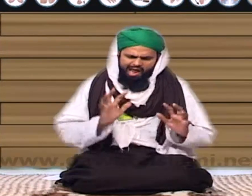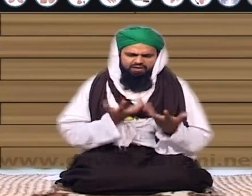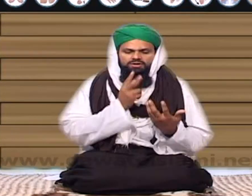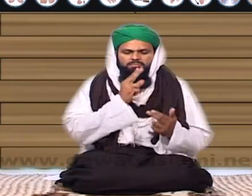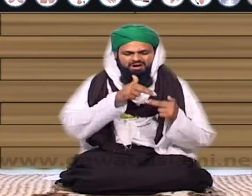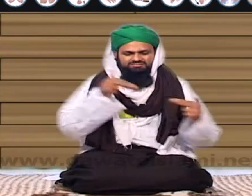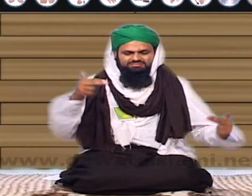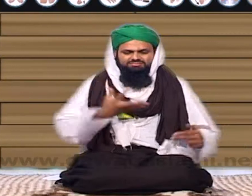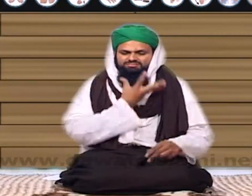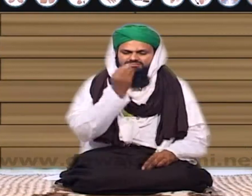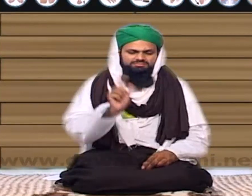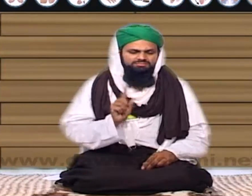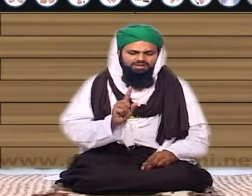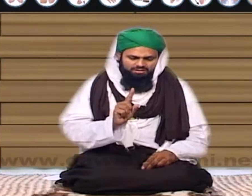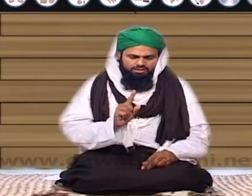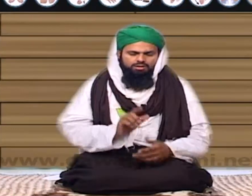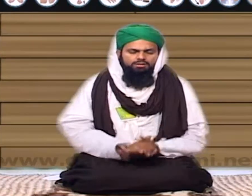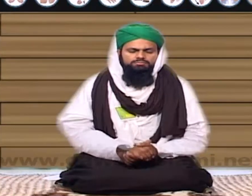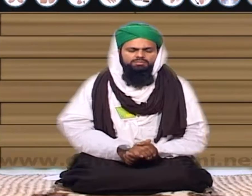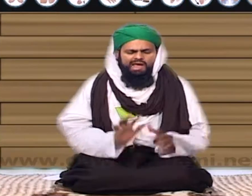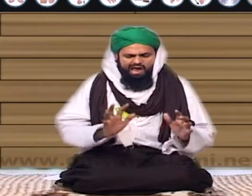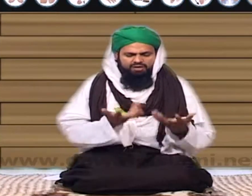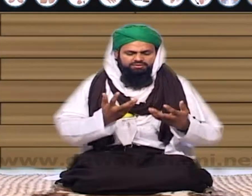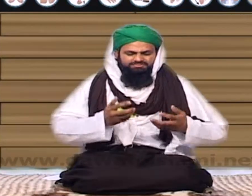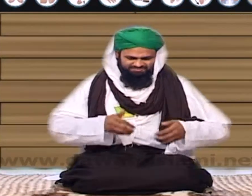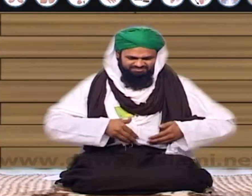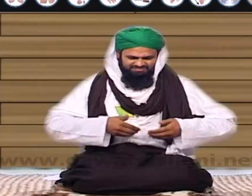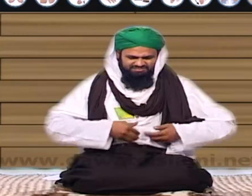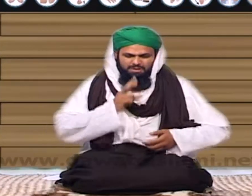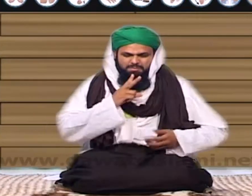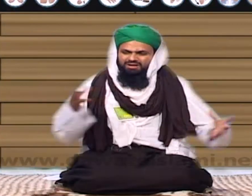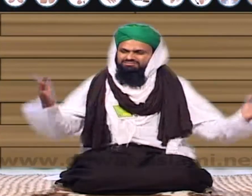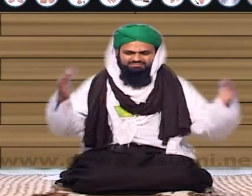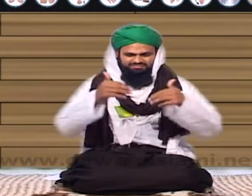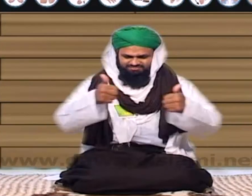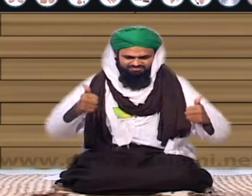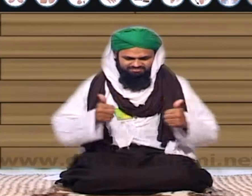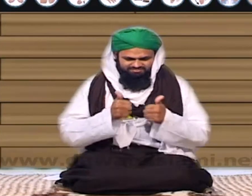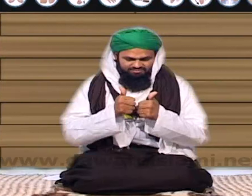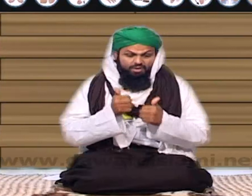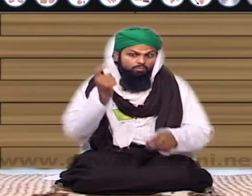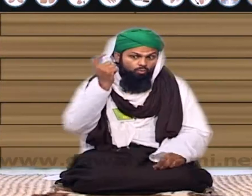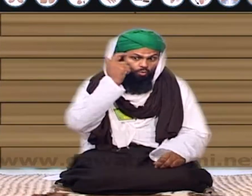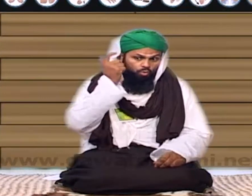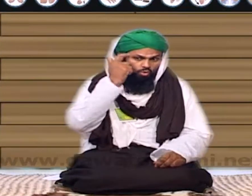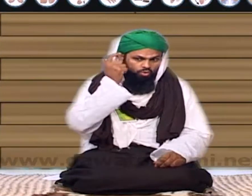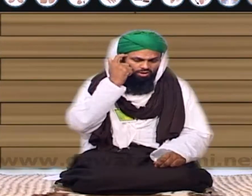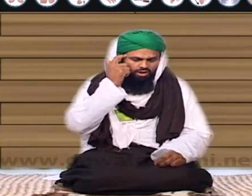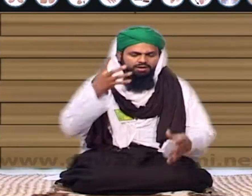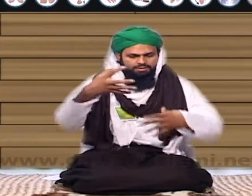نہیں، نہ ہم یہاں افسانے سننے یا لطیفے اور چٹکلے سننے کے لیے جمع ہوتے ہیں، ہم یہاں غور کرنے کے